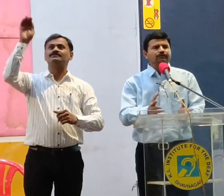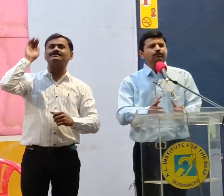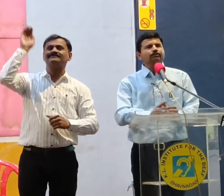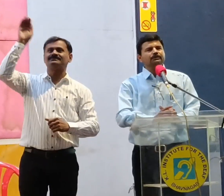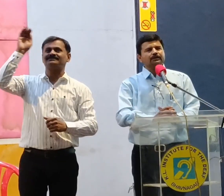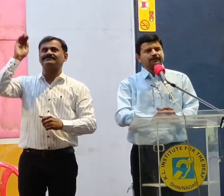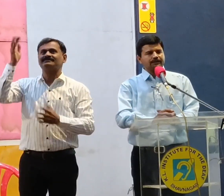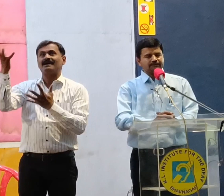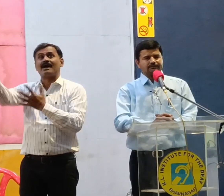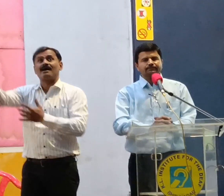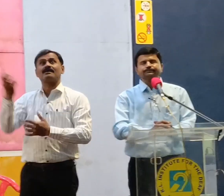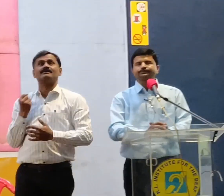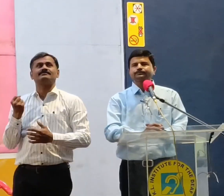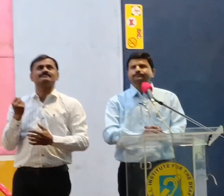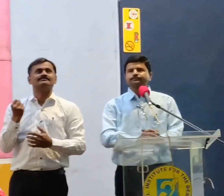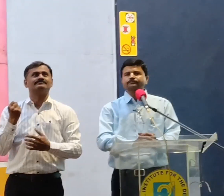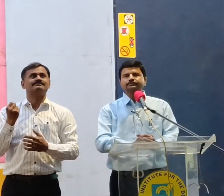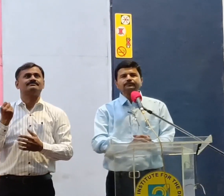એટલે એક ઊંટ ખરીદે છે.